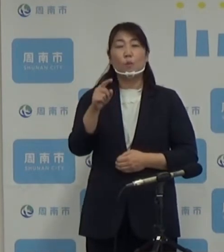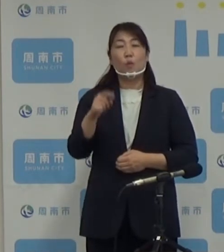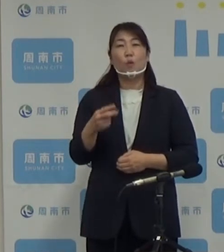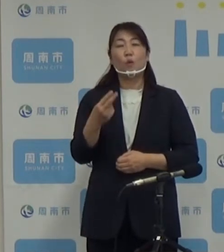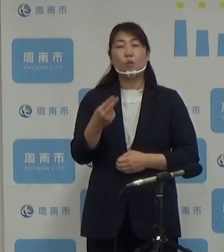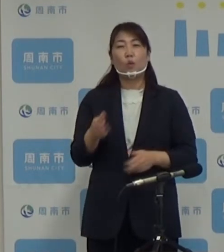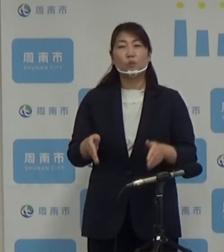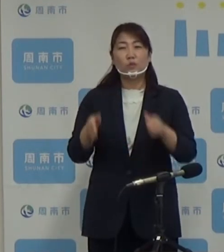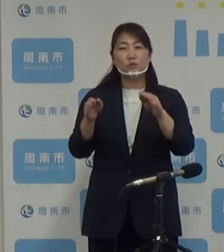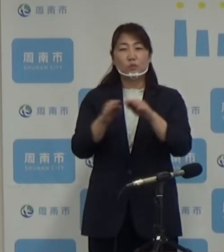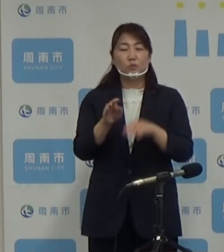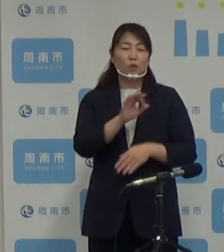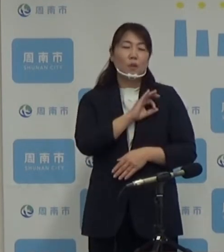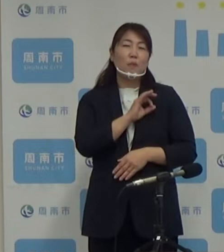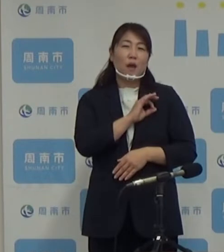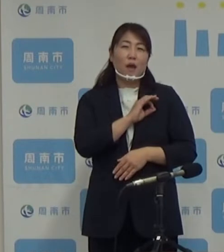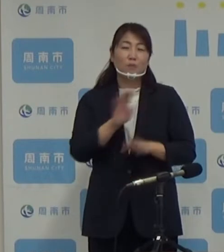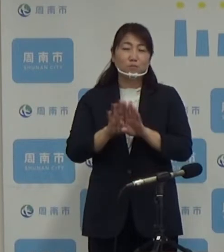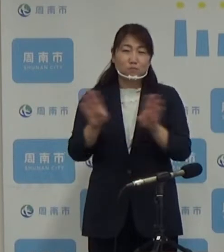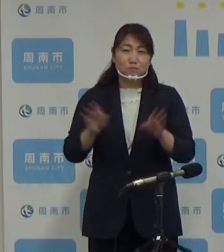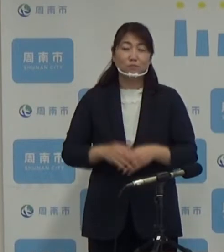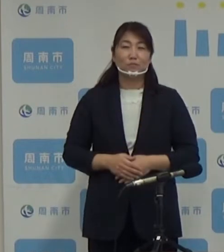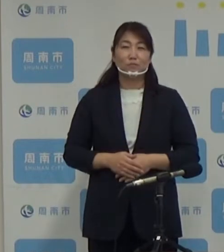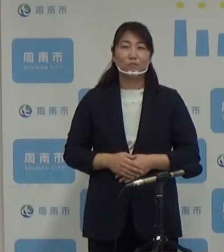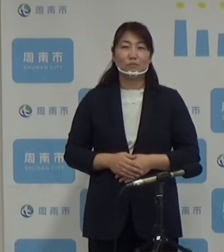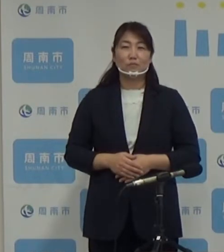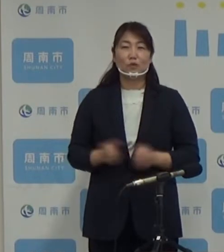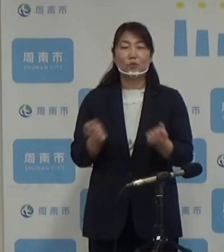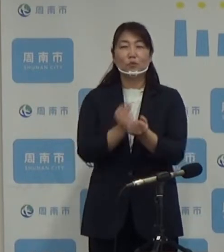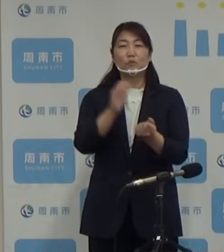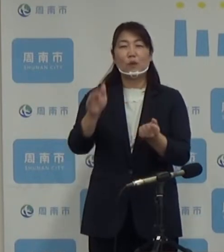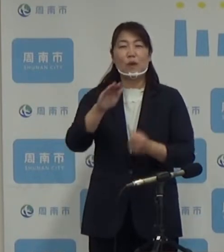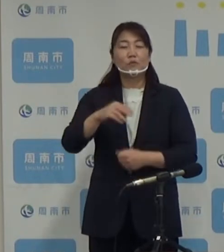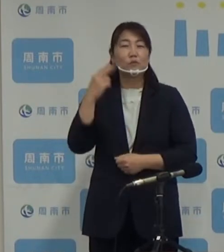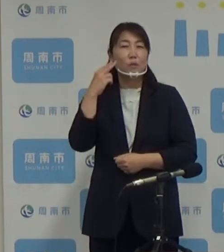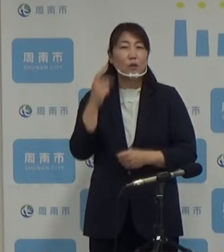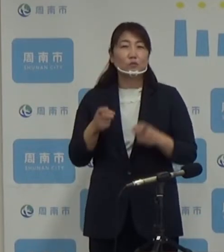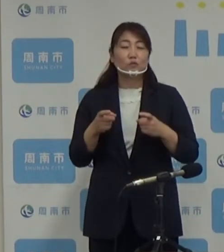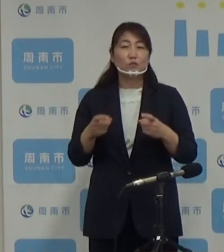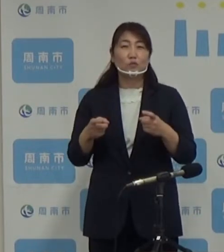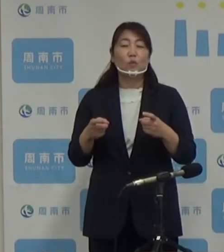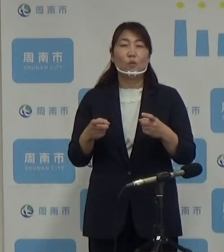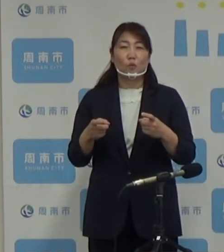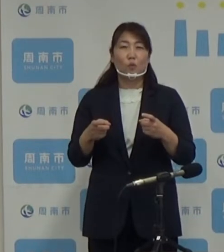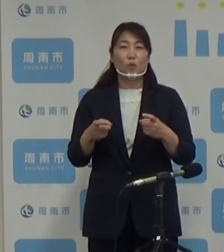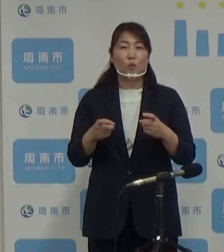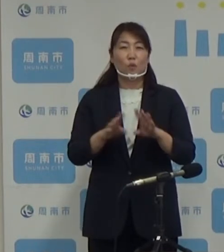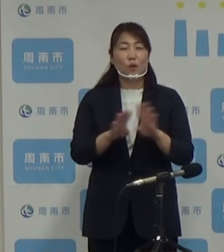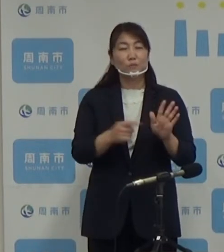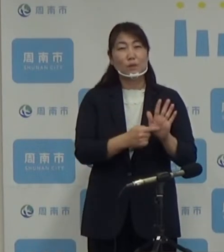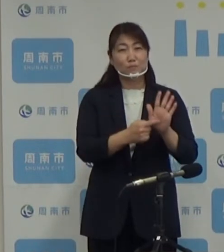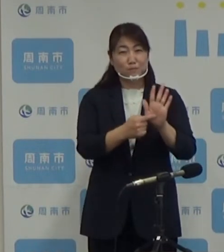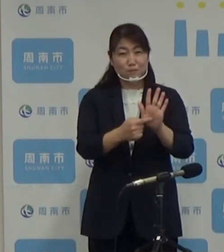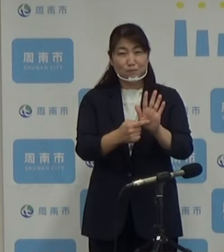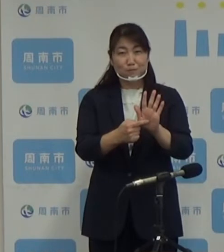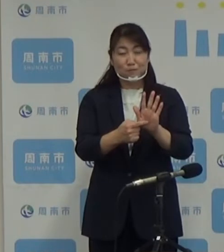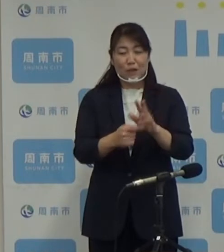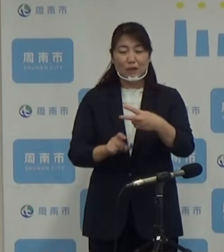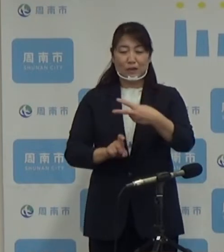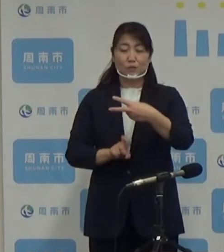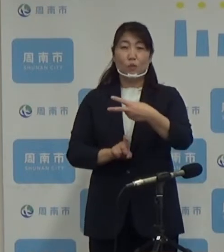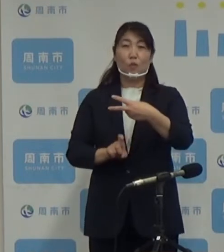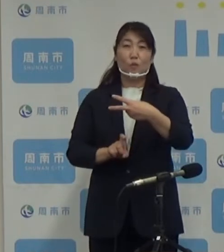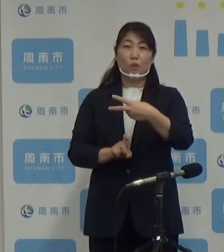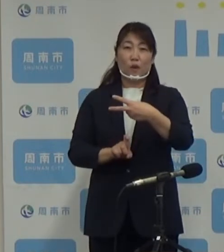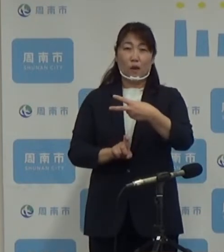呼び徳山下松小開校100周年記念事業のキックオフ宣言は2月の10